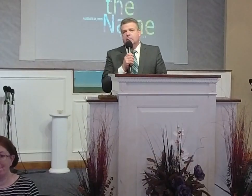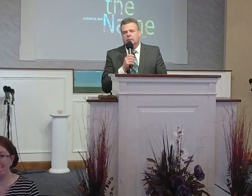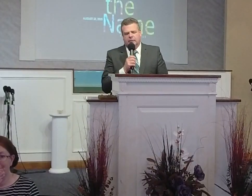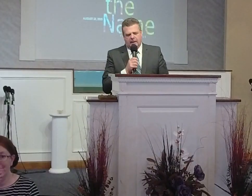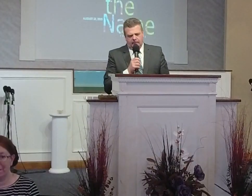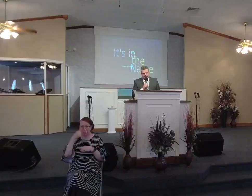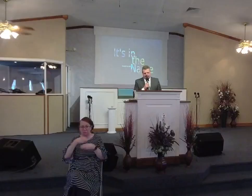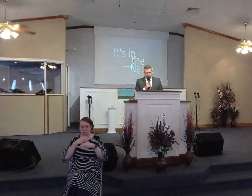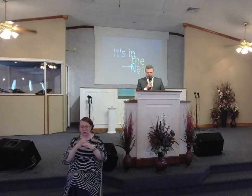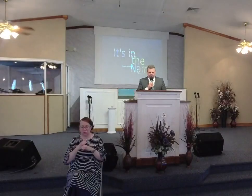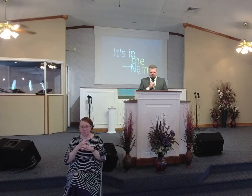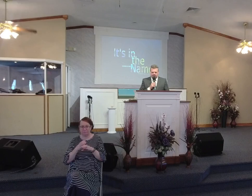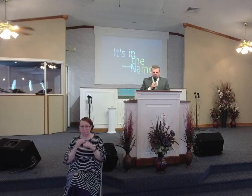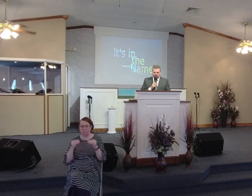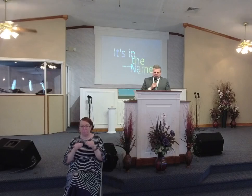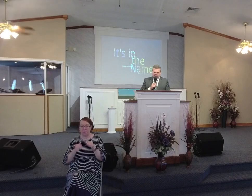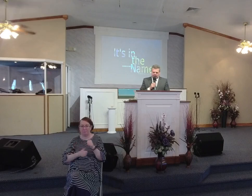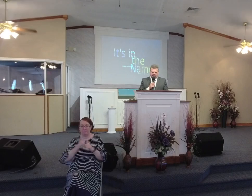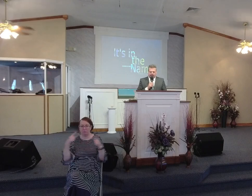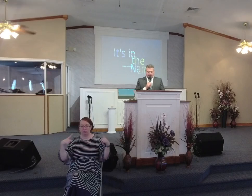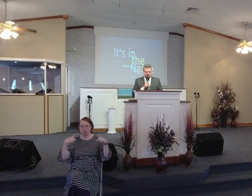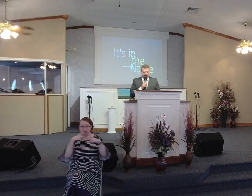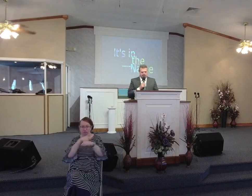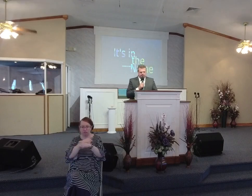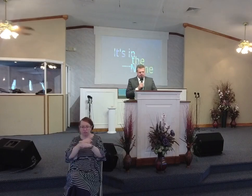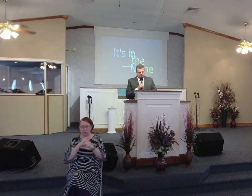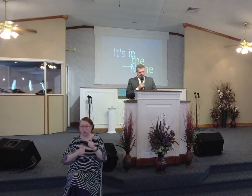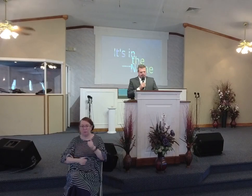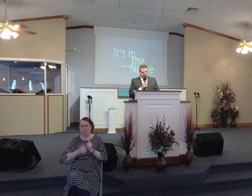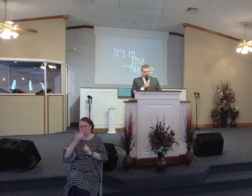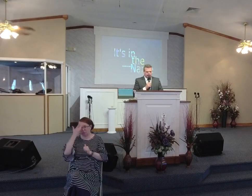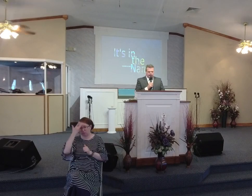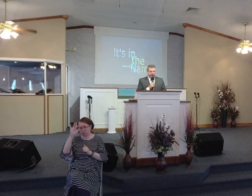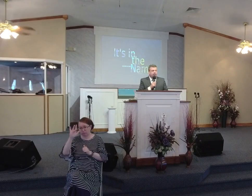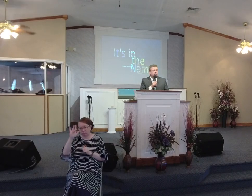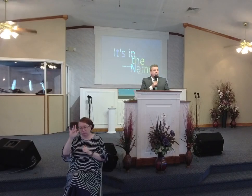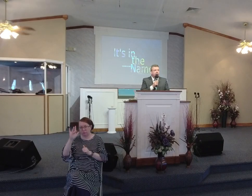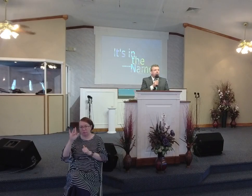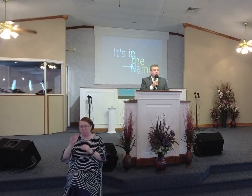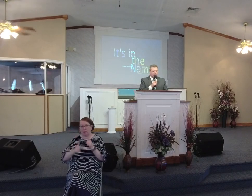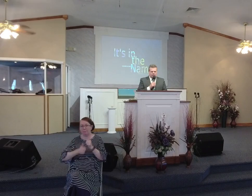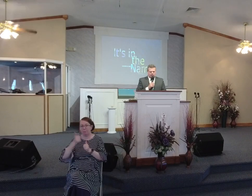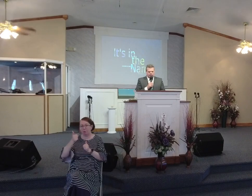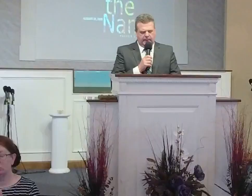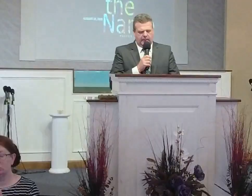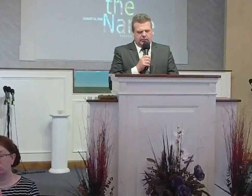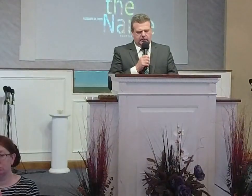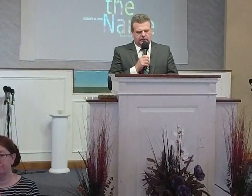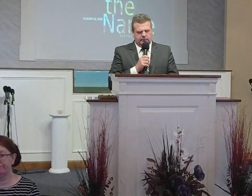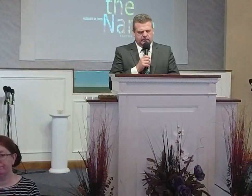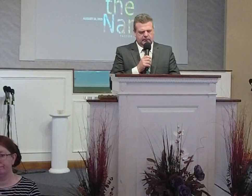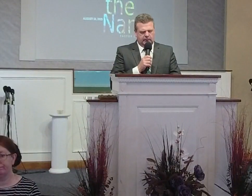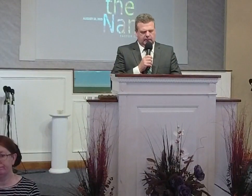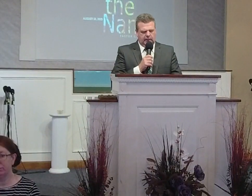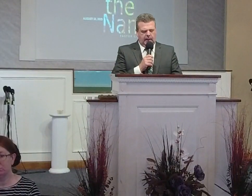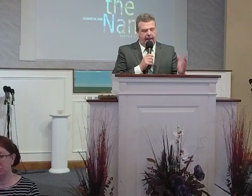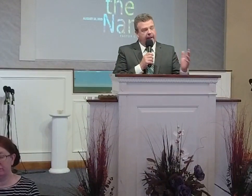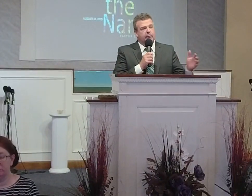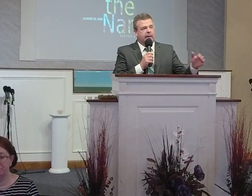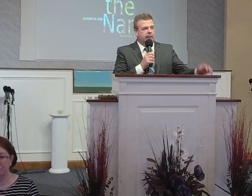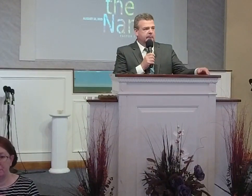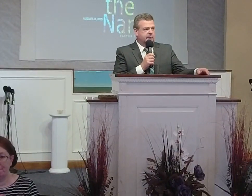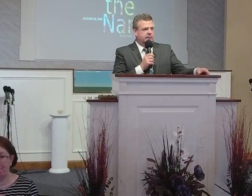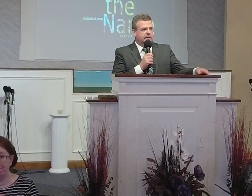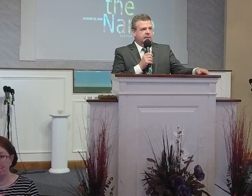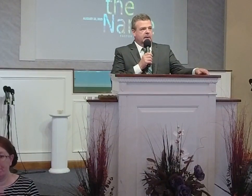Esta sería su creación final, la más compleja, la más inteligente y la que más se parece a él